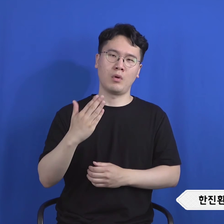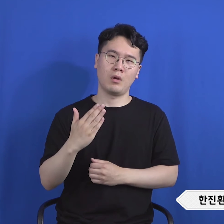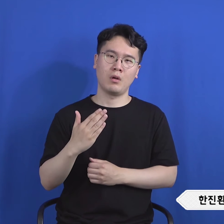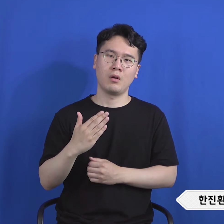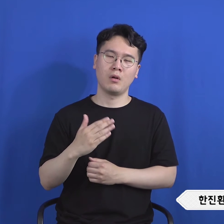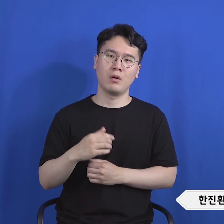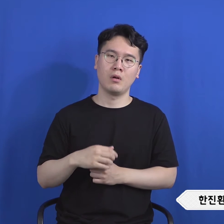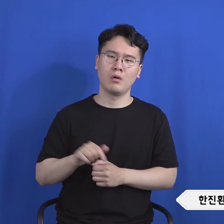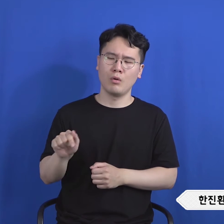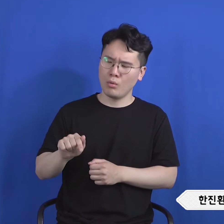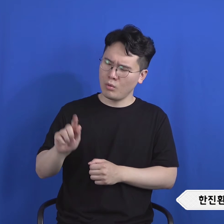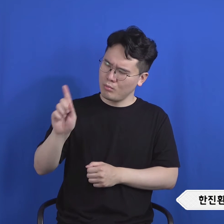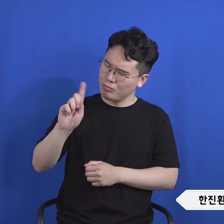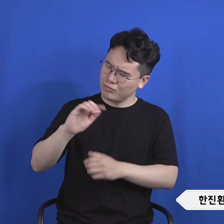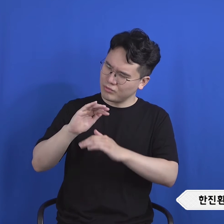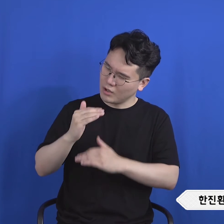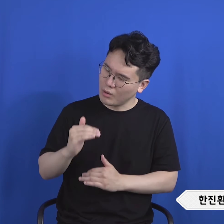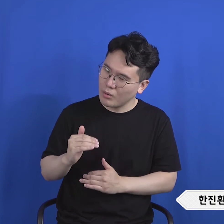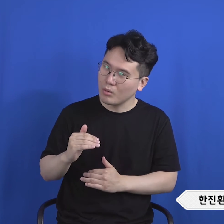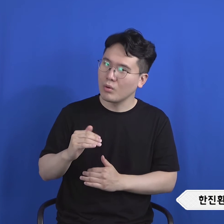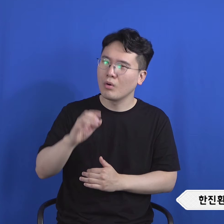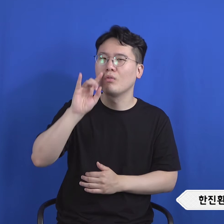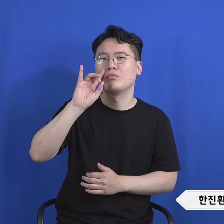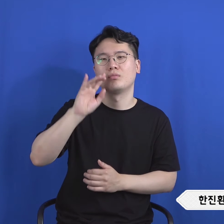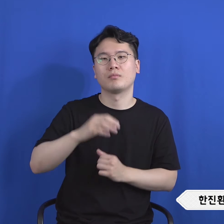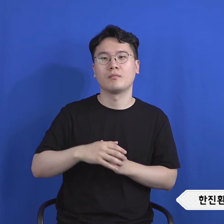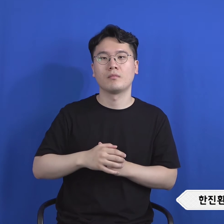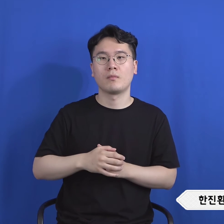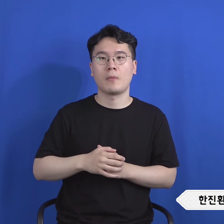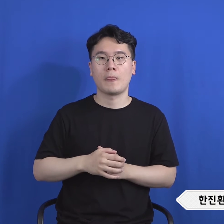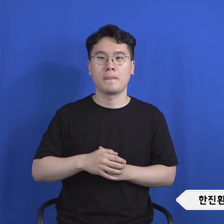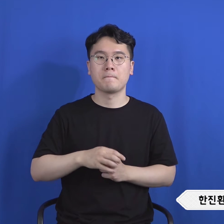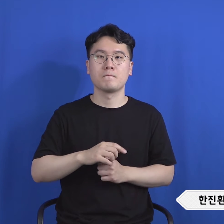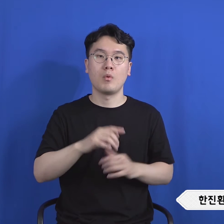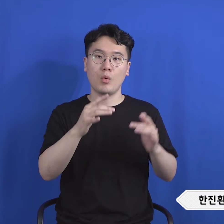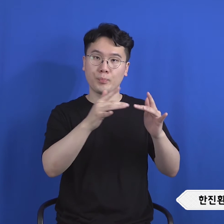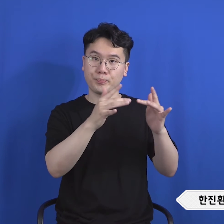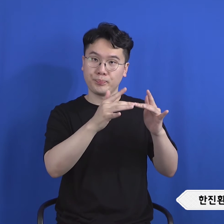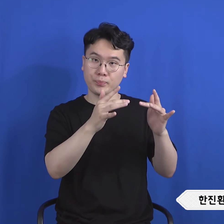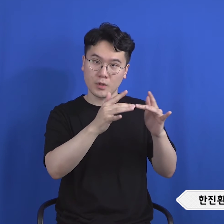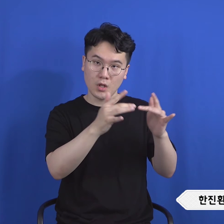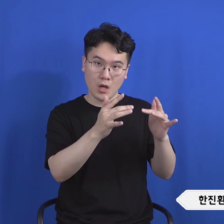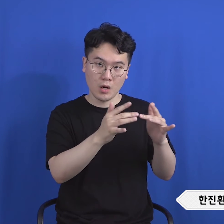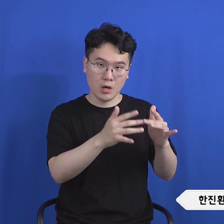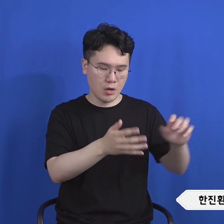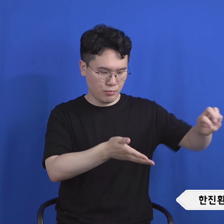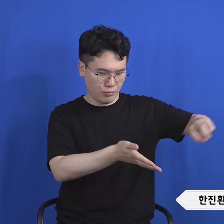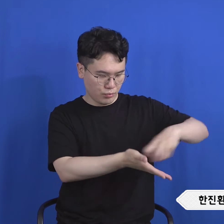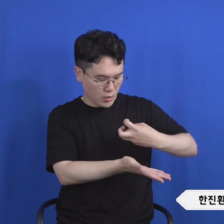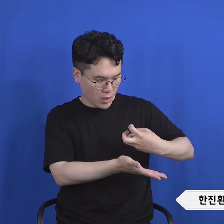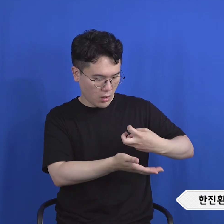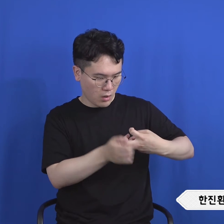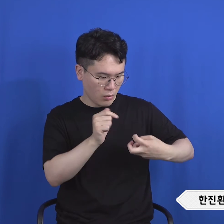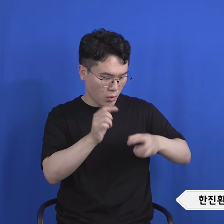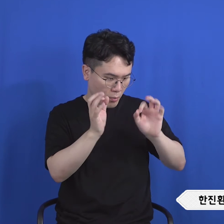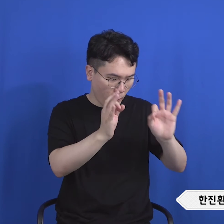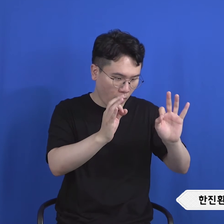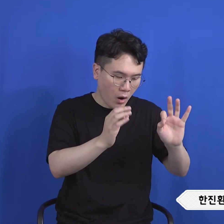수 있습니다. 이메일도 긴급이라는 딱지가 붙은 이메일 딱 보면 긴장이 딱 되지